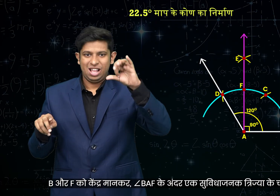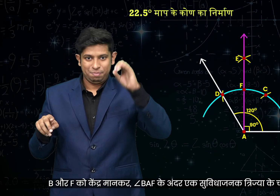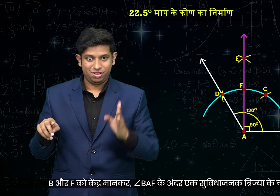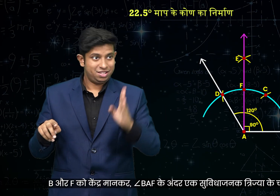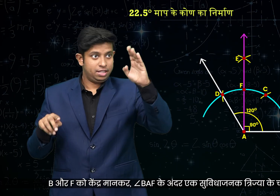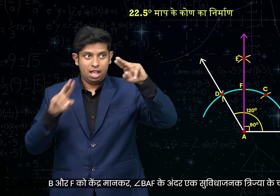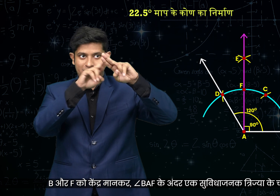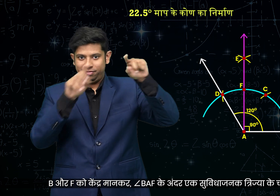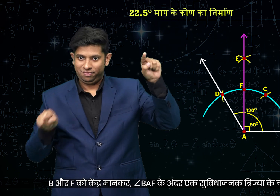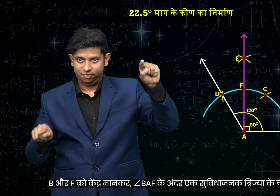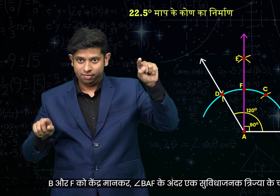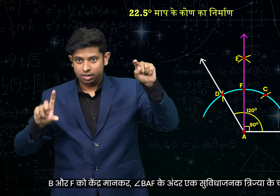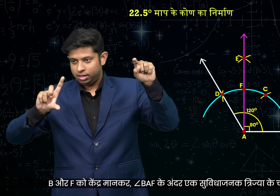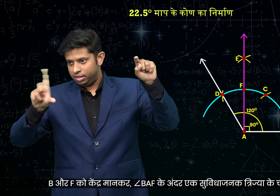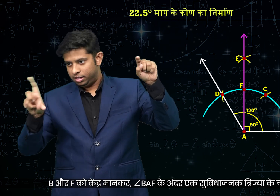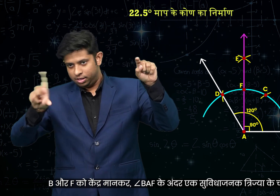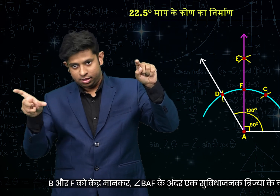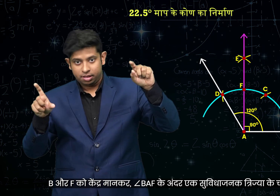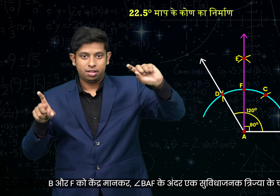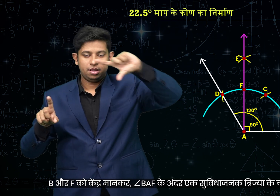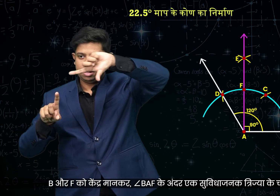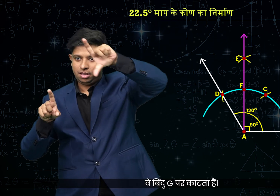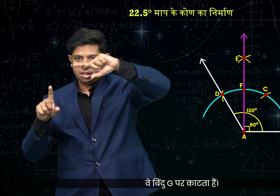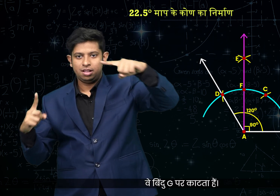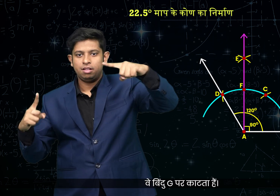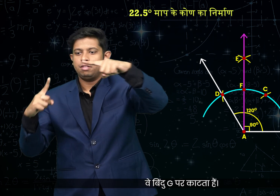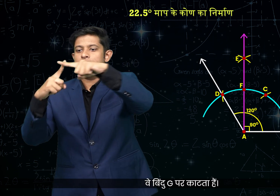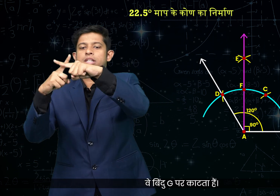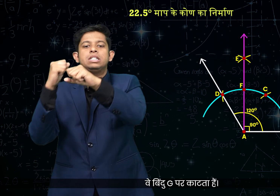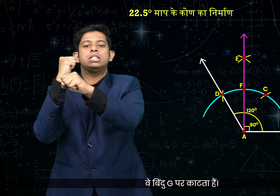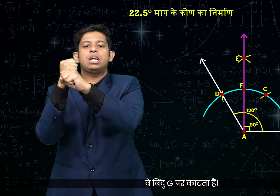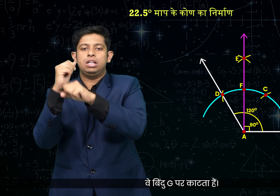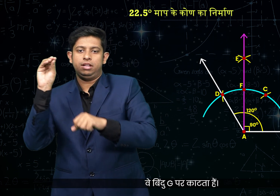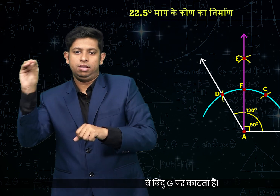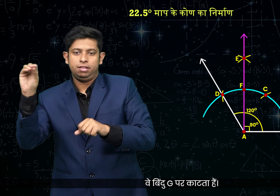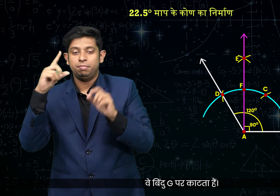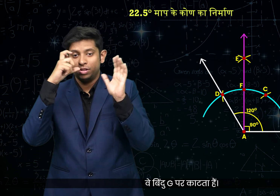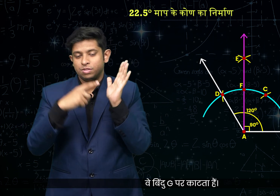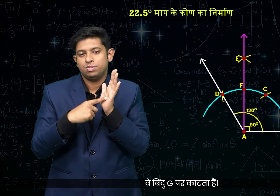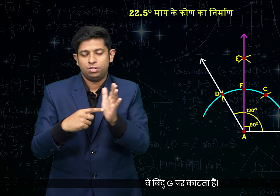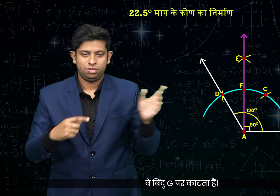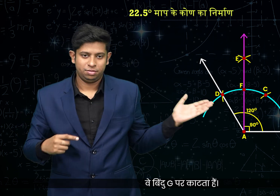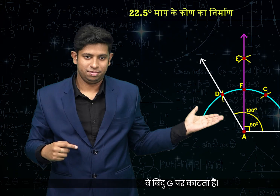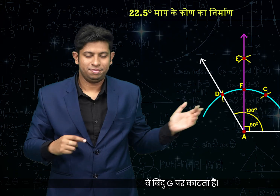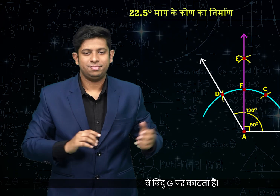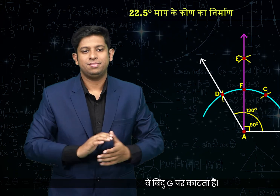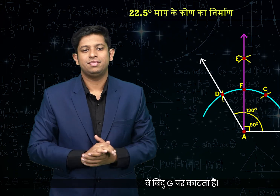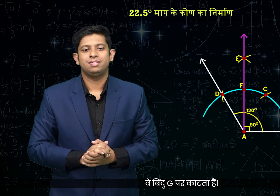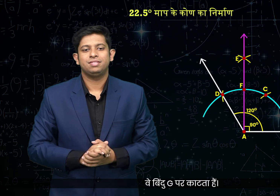एक सुविधाजनक त्रिज्या के चाप बनाएं। वे बिंदु G पर काटता है।